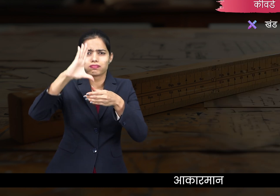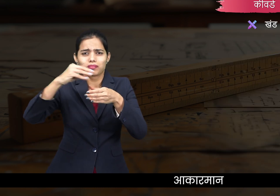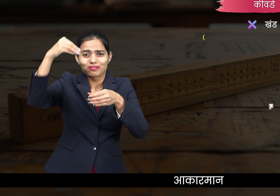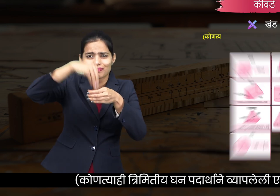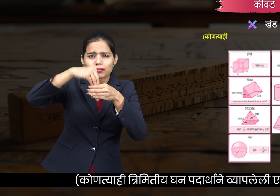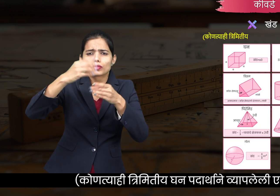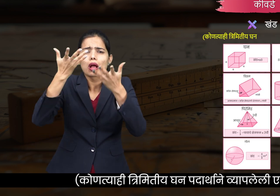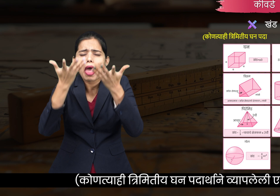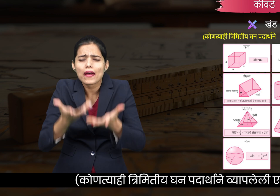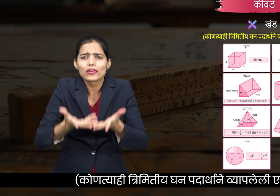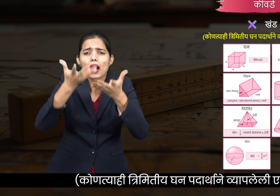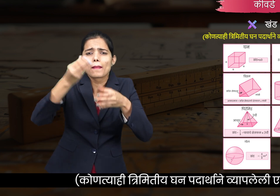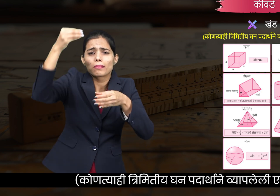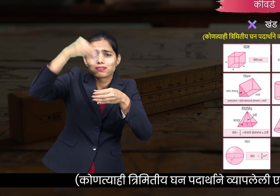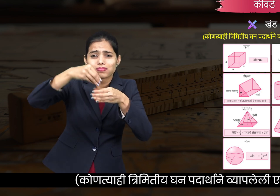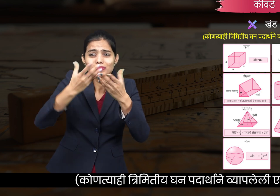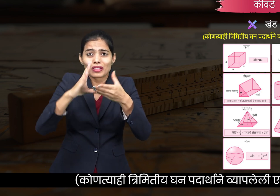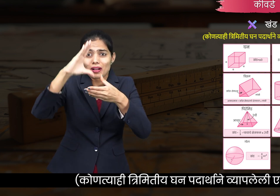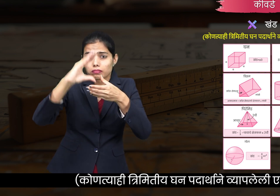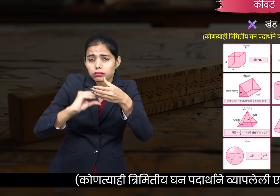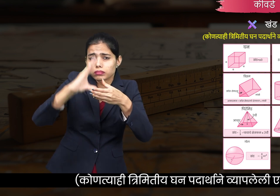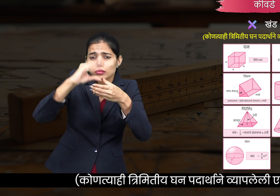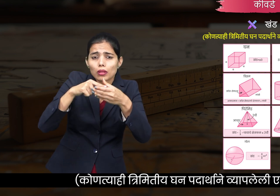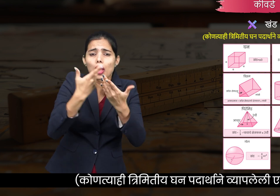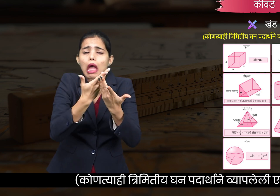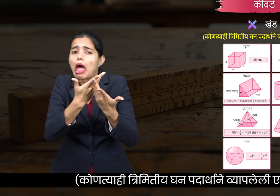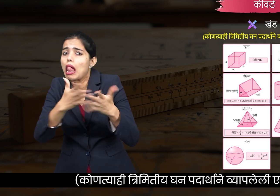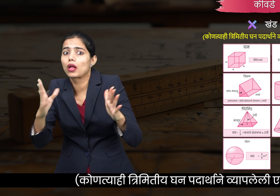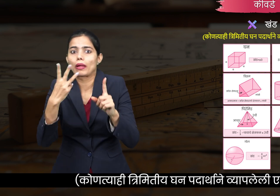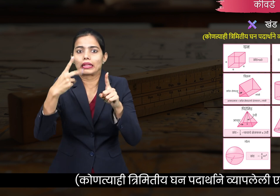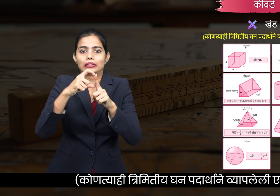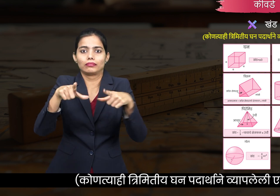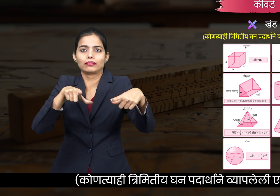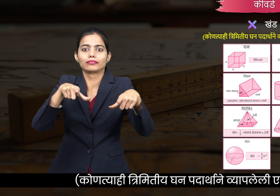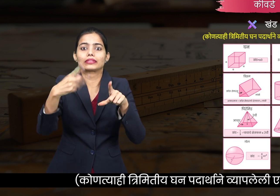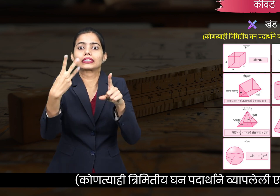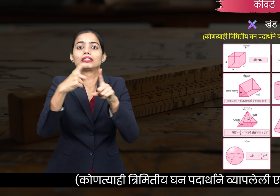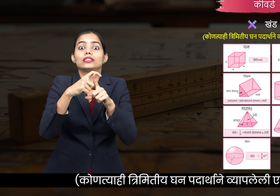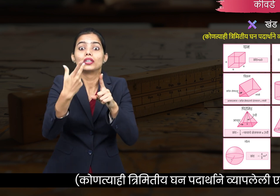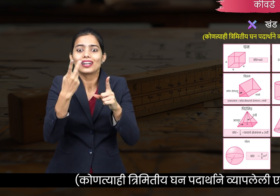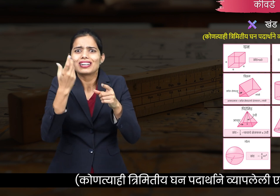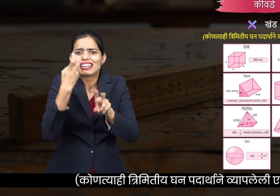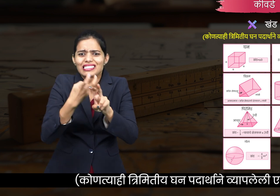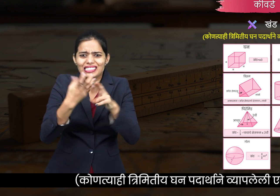आकारमान कोणत्याही त्रिमितीय घन पदार्थाने व्यापलेली एकूण जागा,